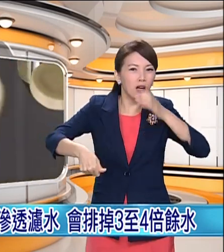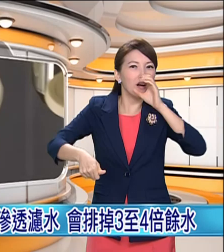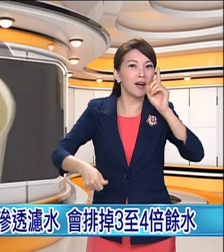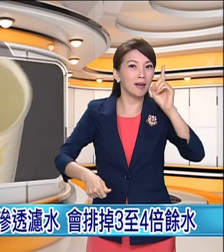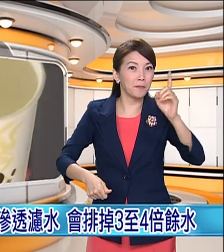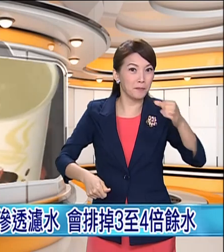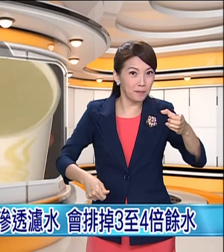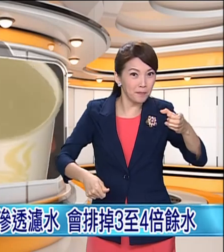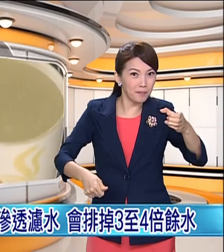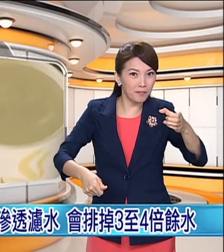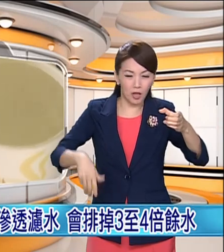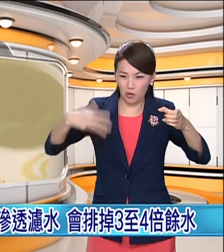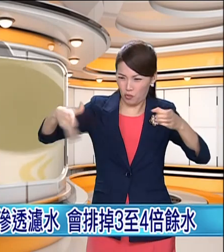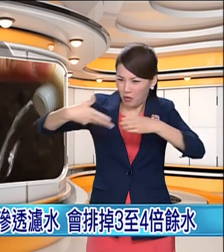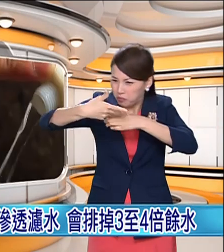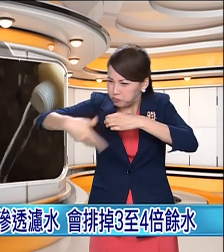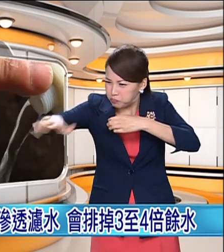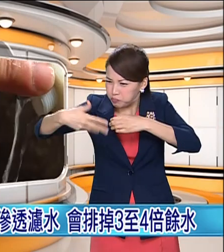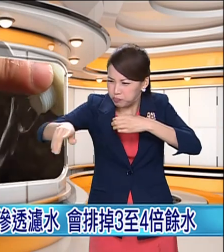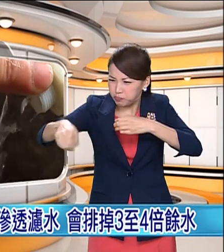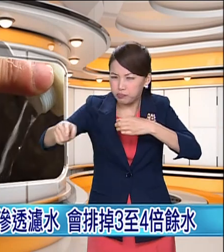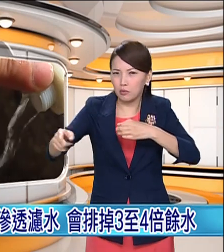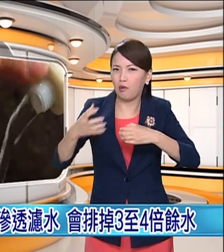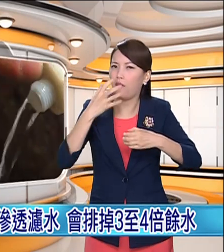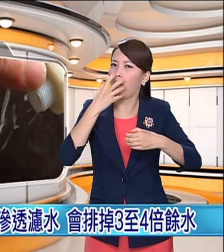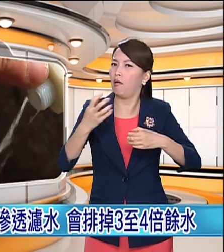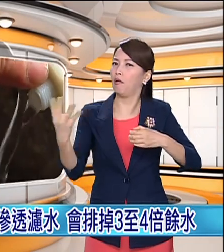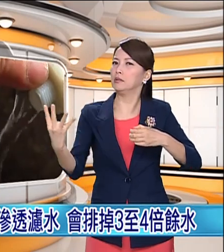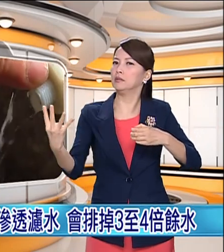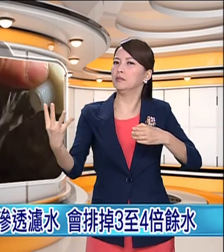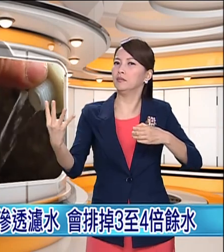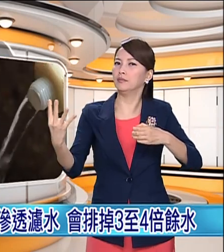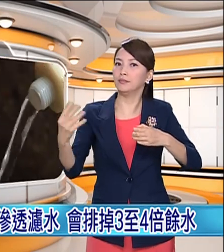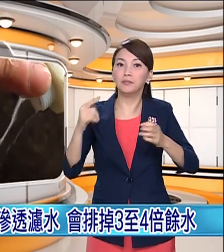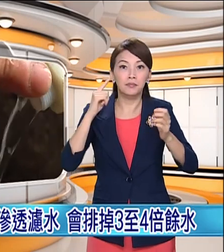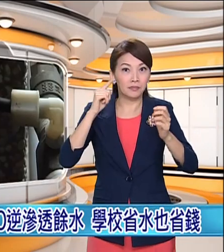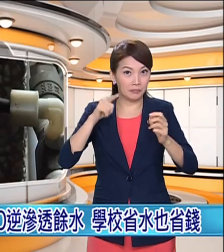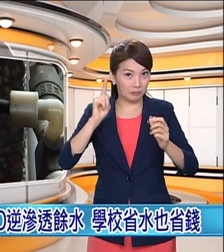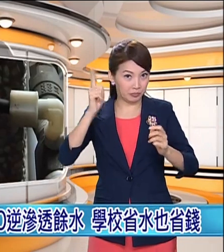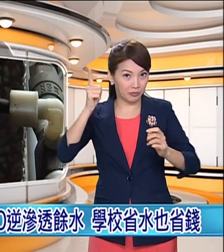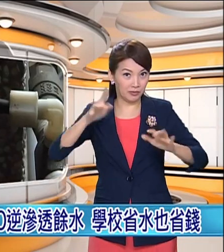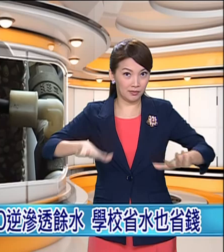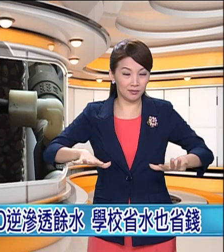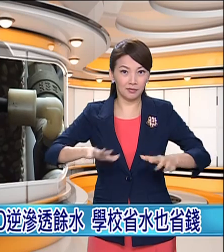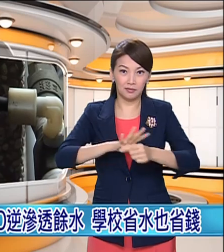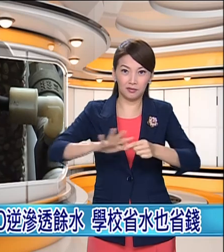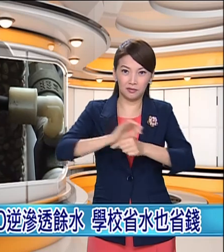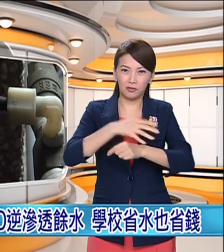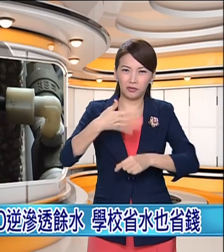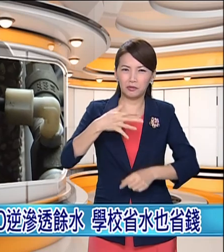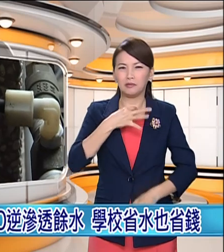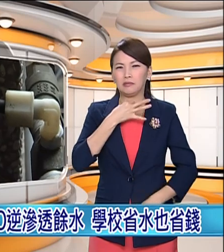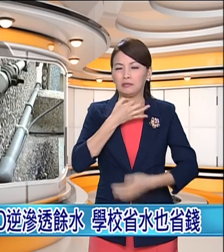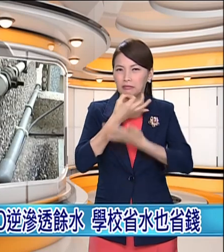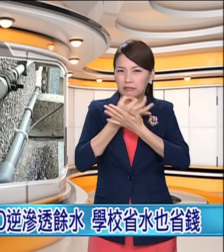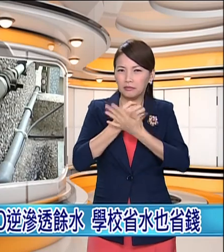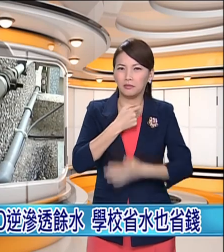浪费掉的。尤其现在水情告急，更显得浪费。嘉义市的大业国